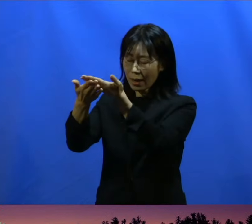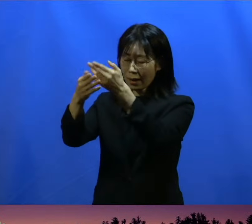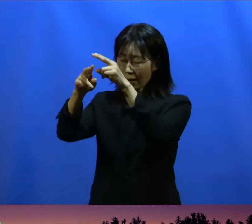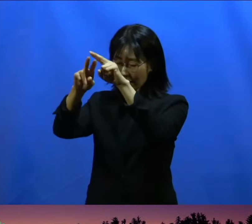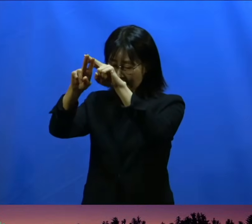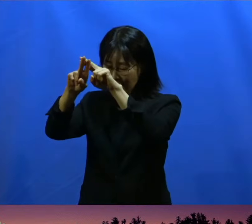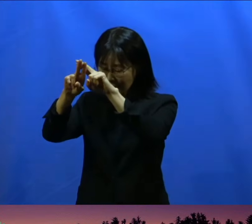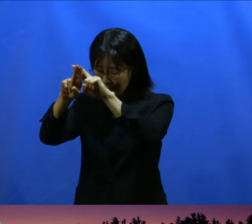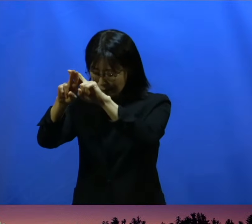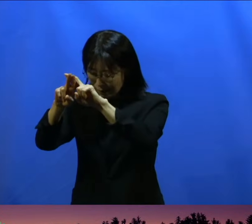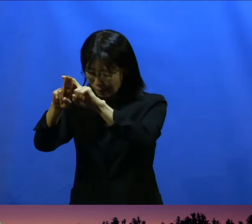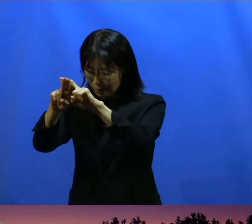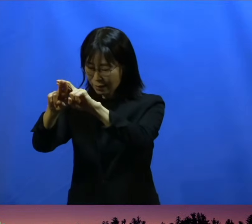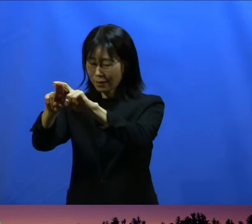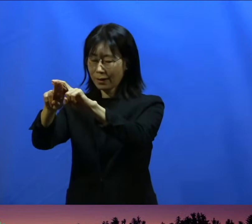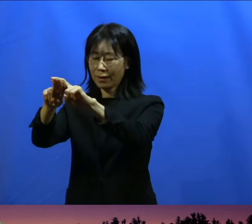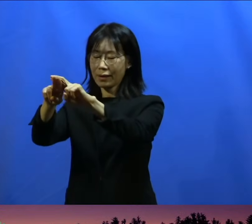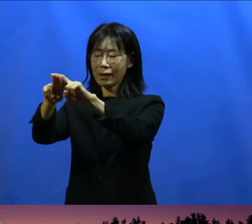보좌에